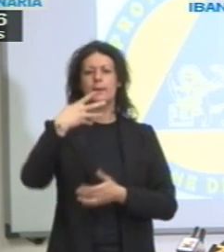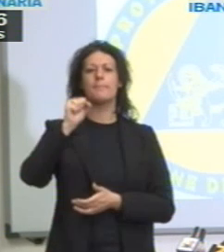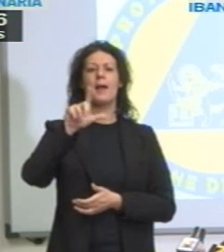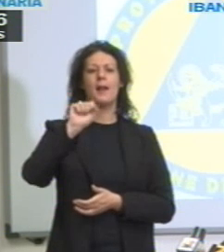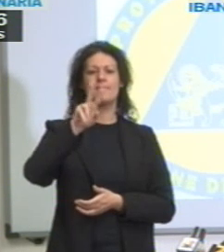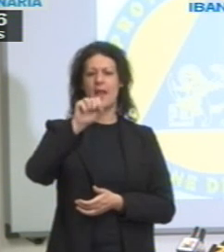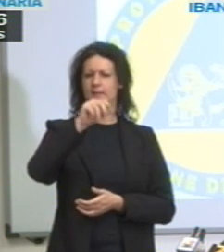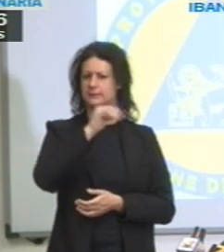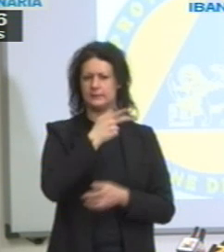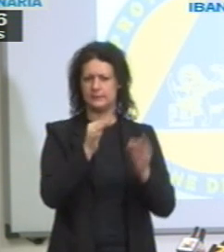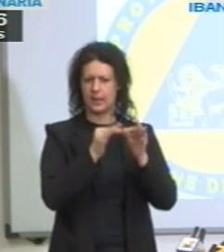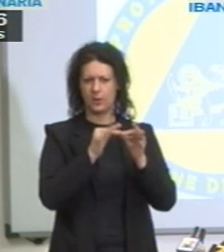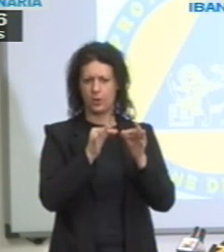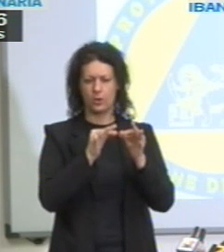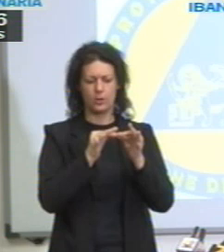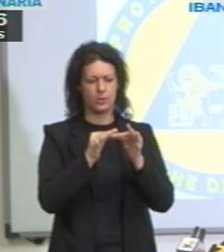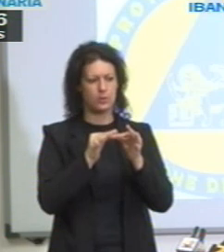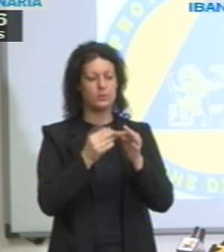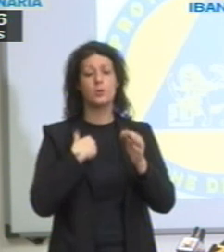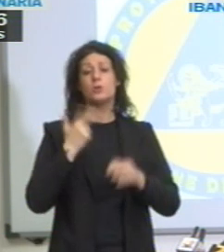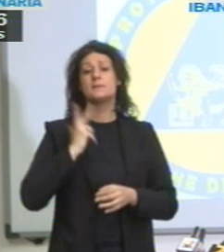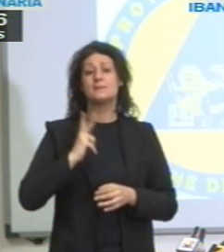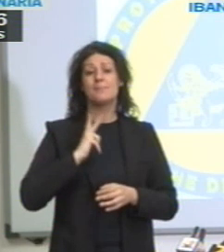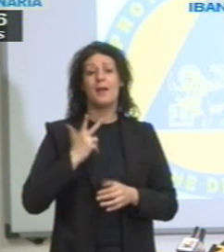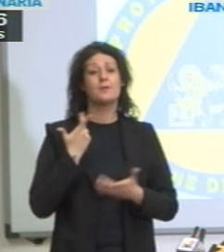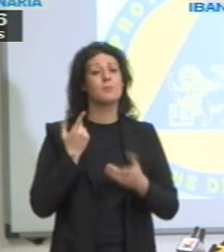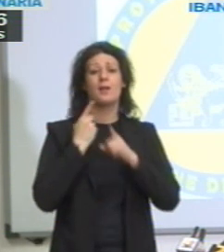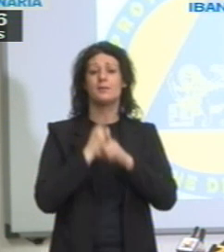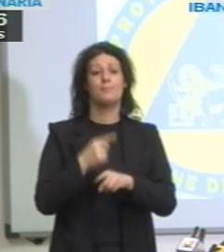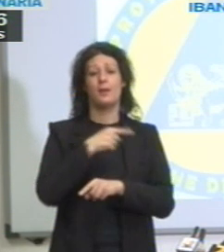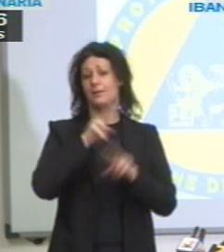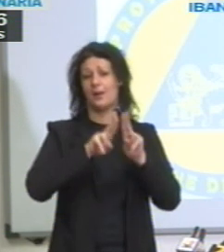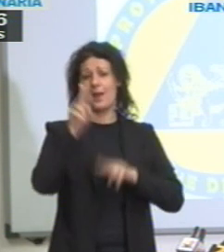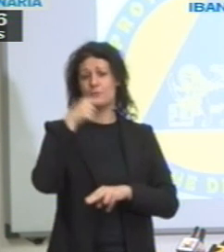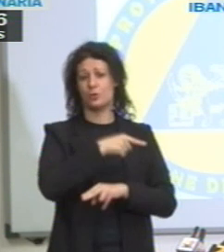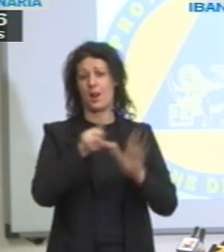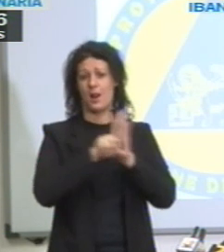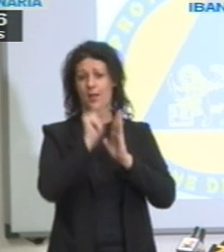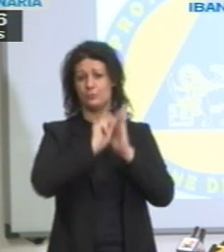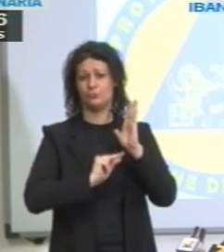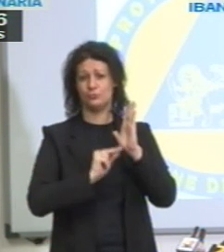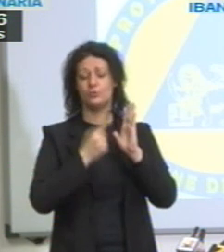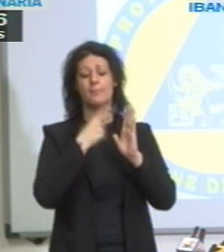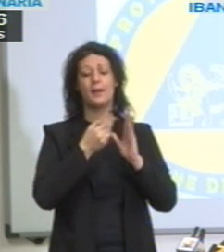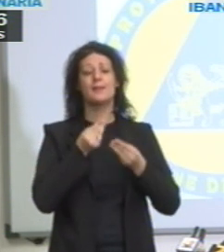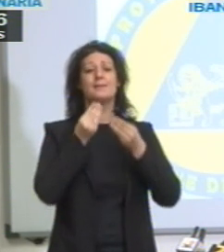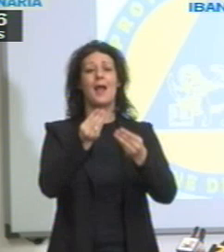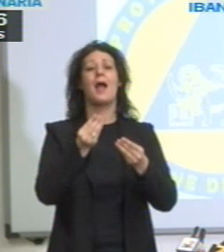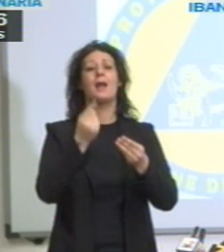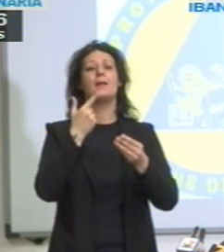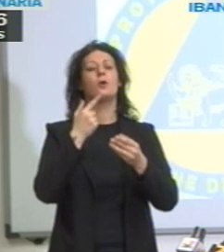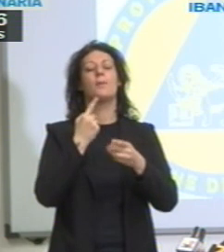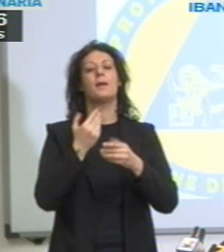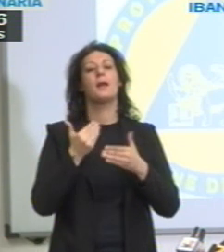assolutamente ragione, nel senso che spero, ma aspetta il legislatore nazionale identificare proroghe per